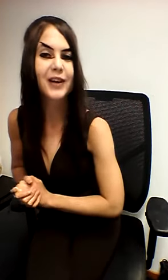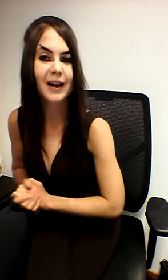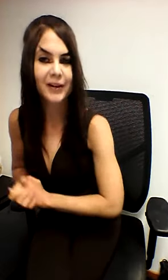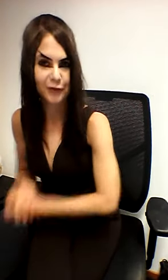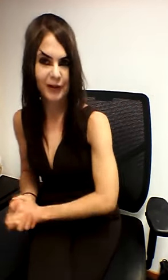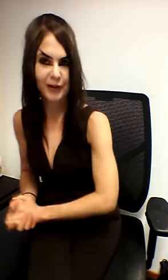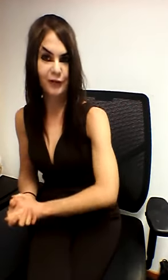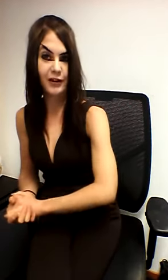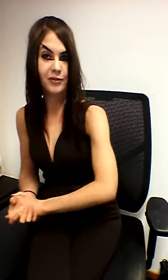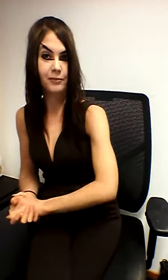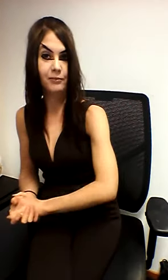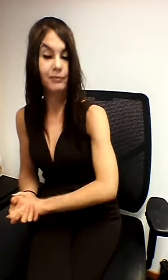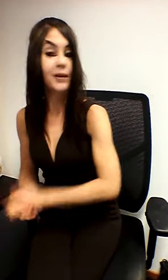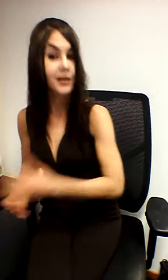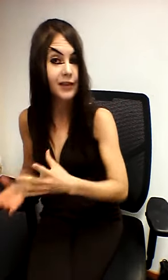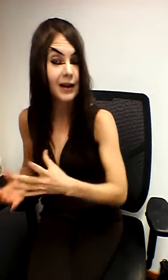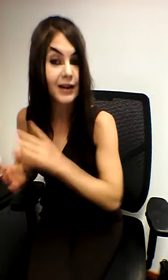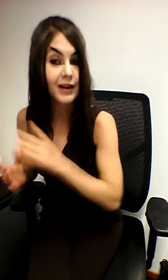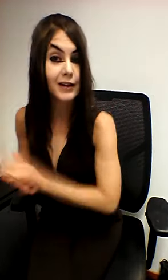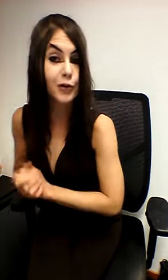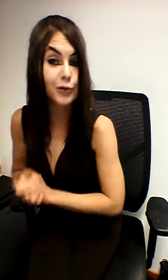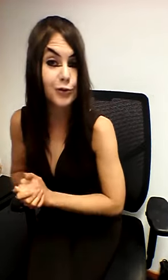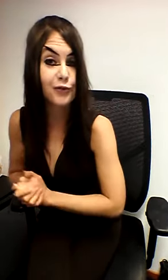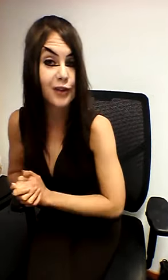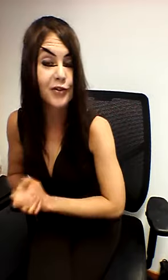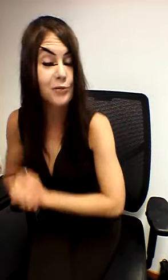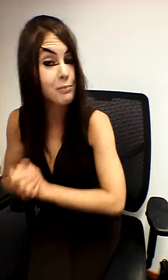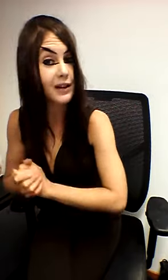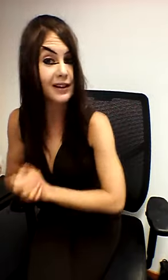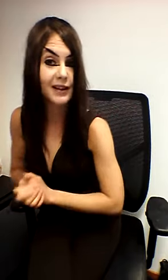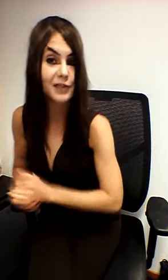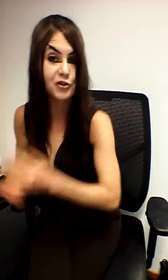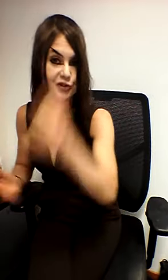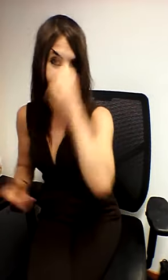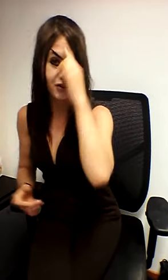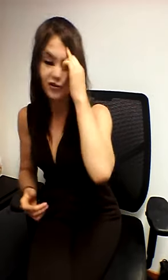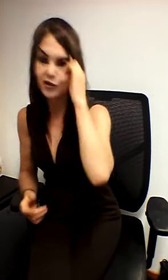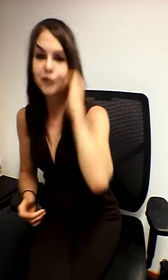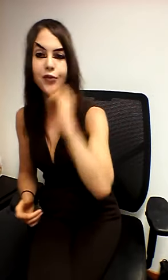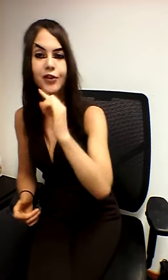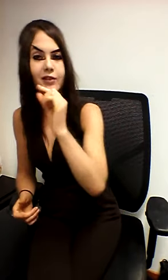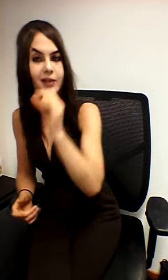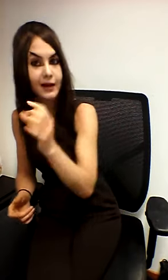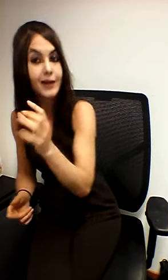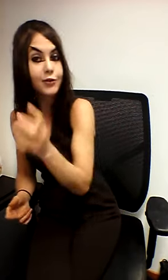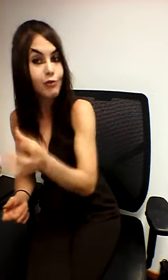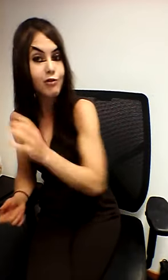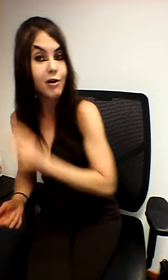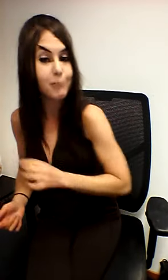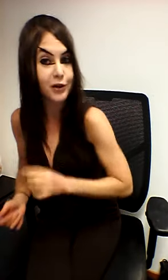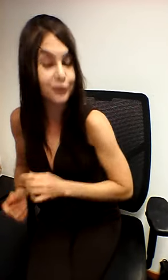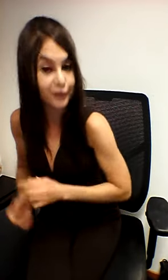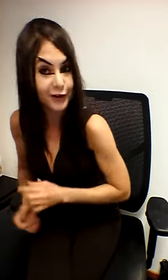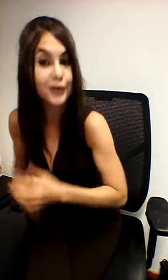graag gewicht verliezen. Dit gaat erg goed, want Mieke is sinds de start van dit dieet ook al best veel